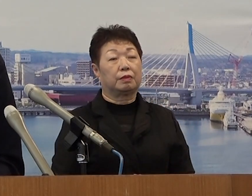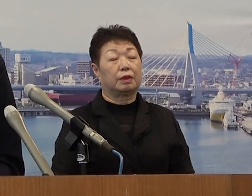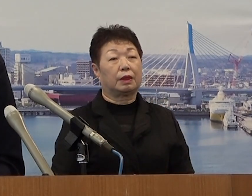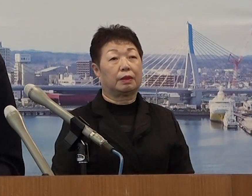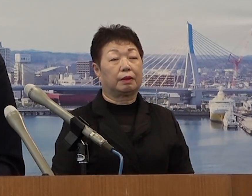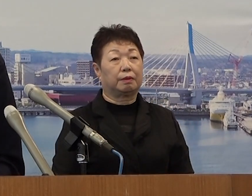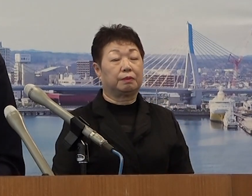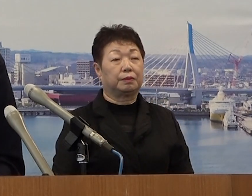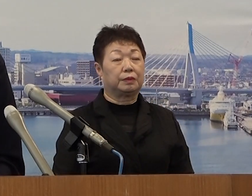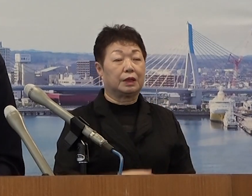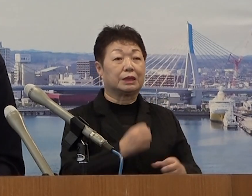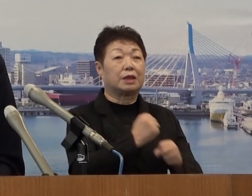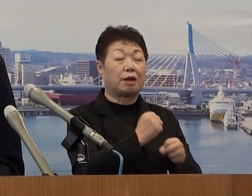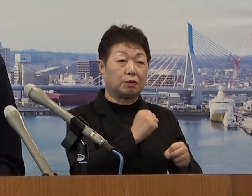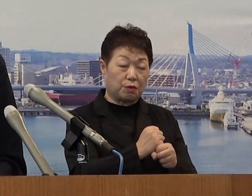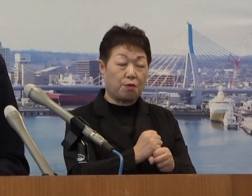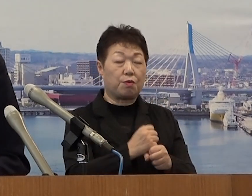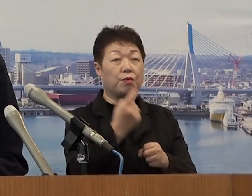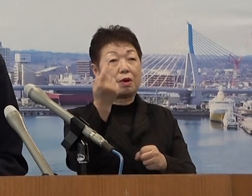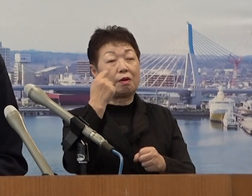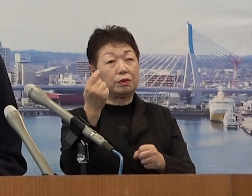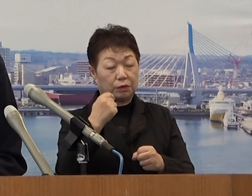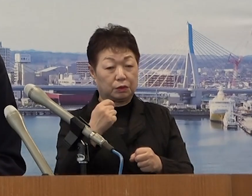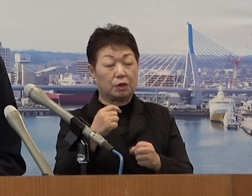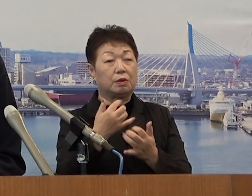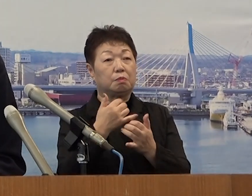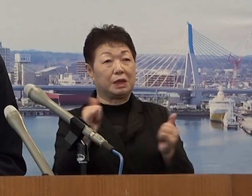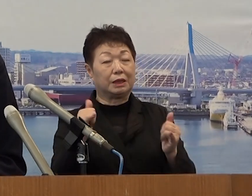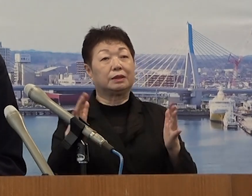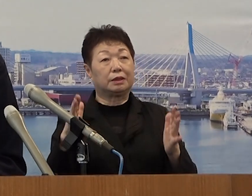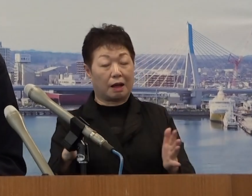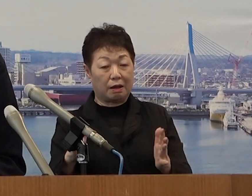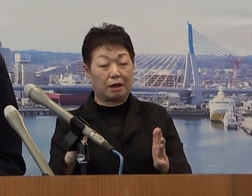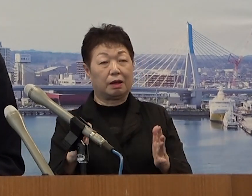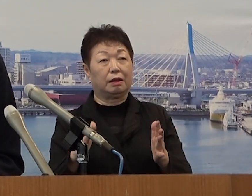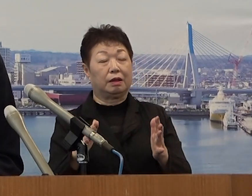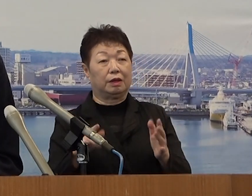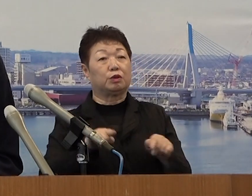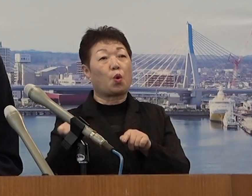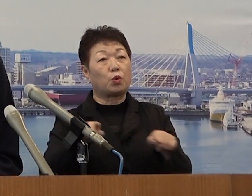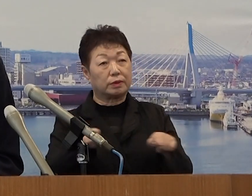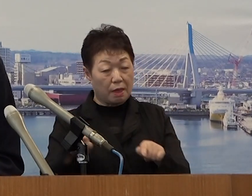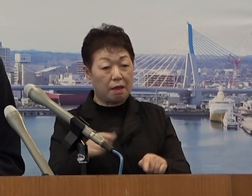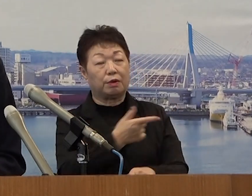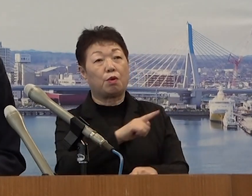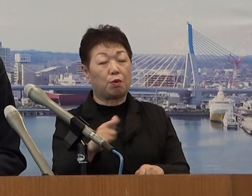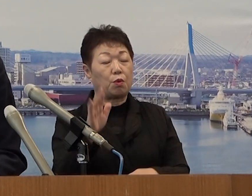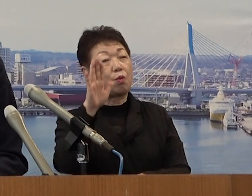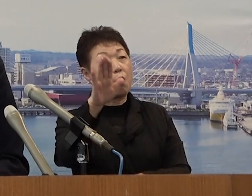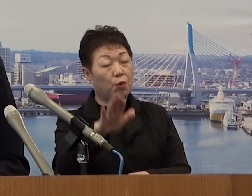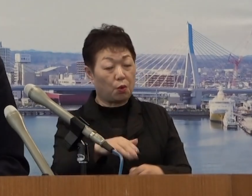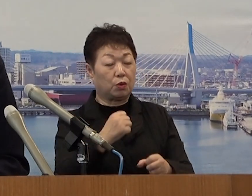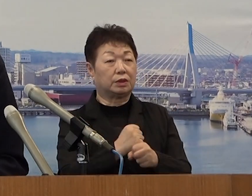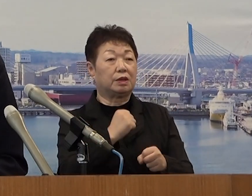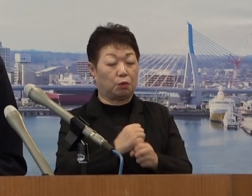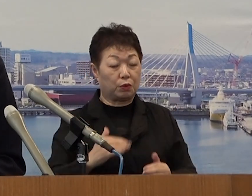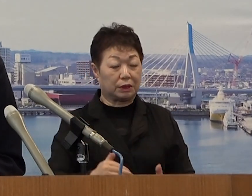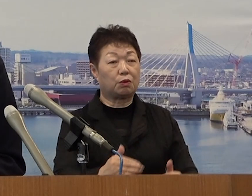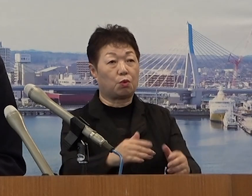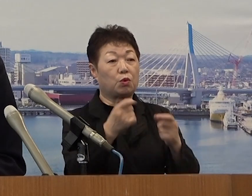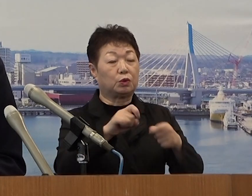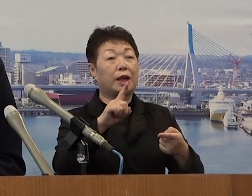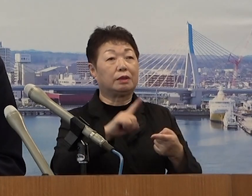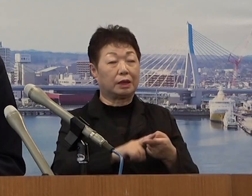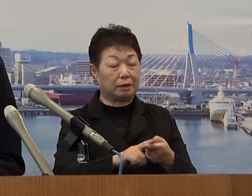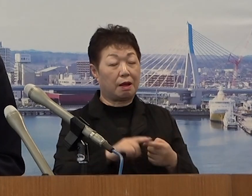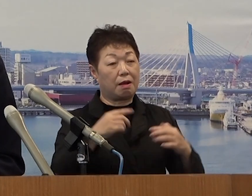学金官が共に作ると書きます、競争による今後の新しい産業振興の具体的な戦